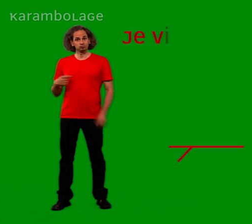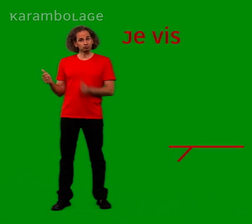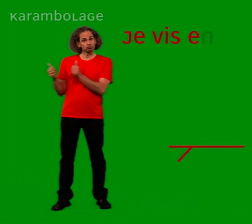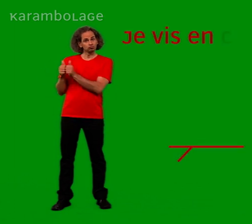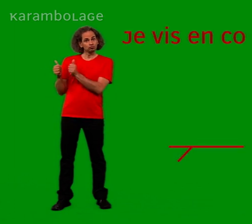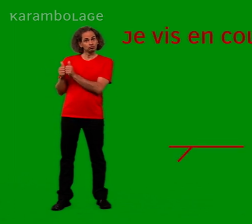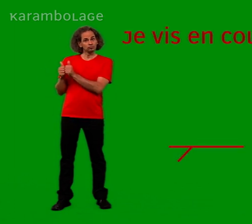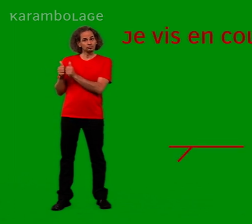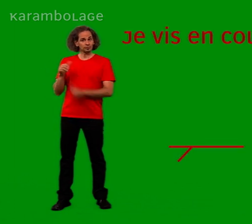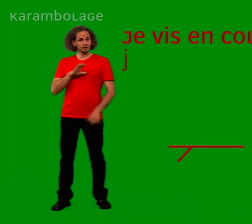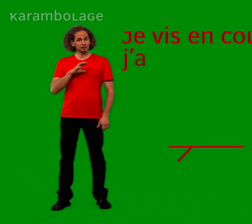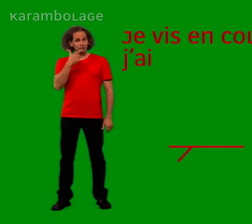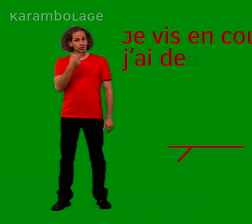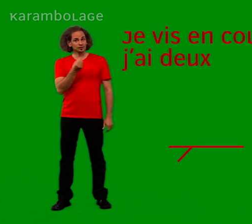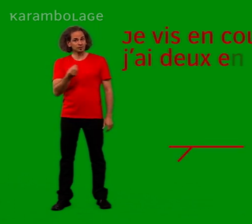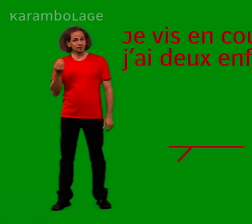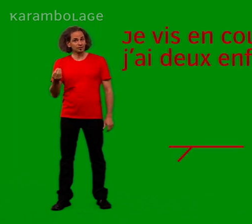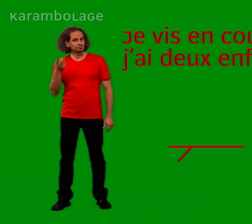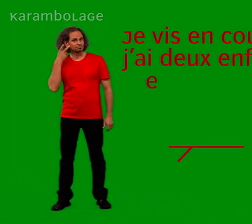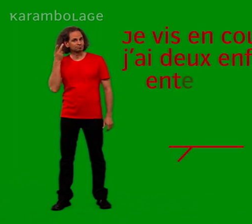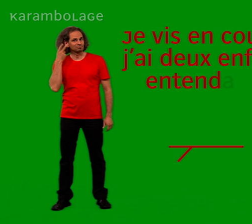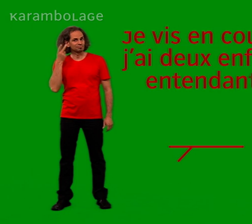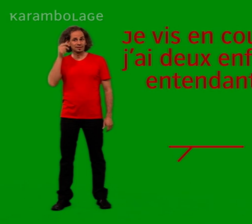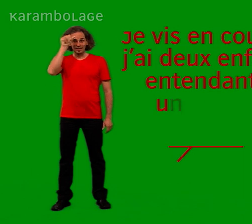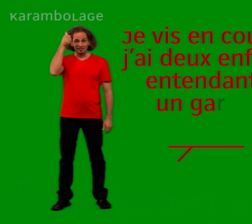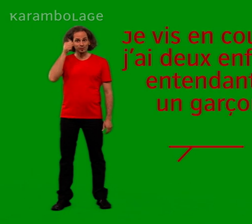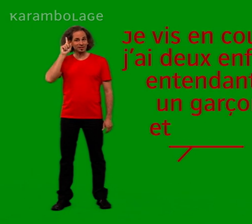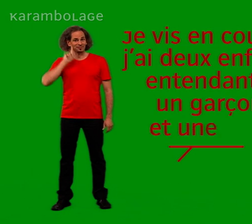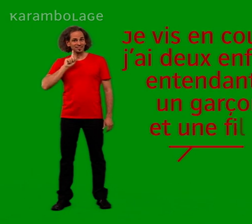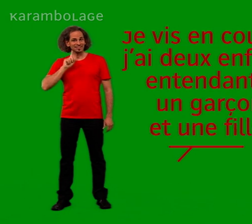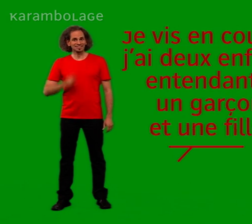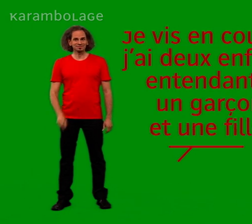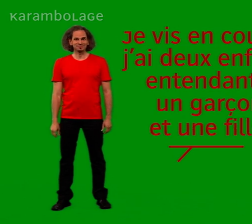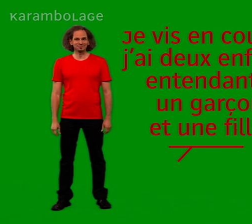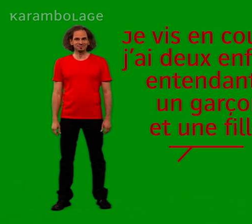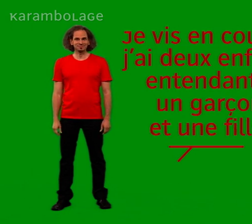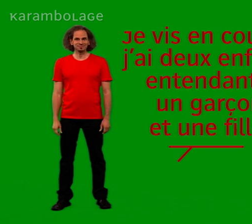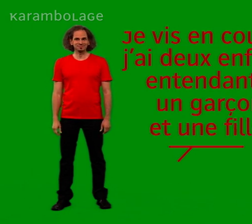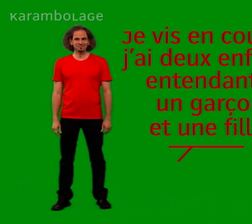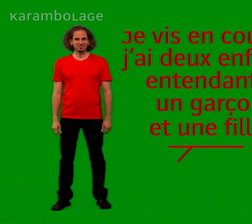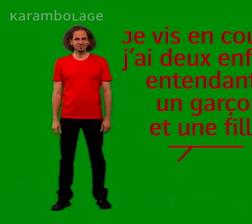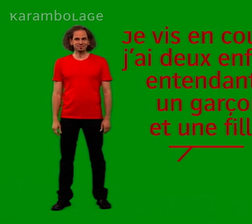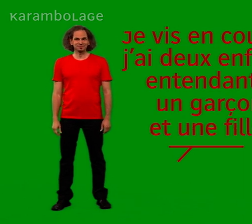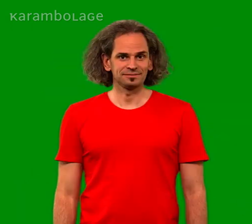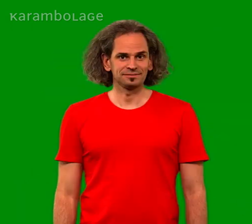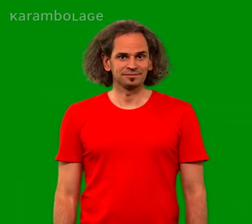ich lebe in einer Beziehung, ich habe zwei Kinder, die hören, einen Jungen und ein Mädchen. Nochmal etwas langsamer.